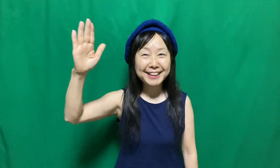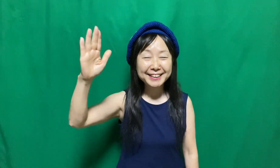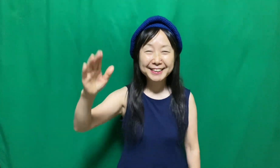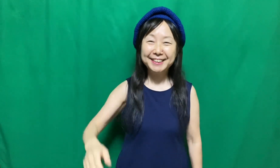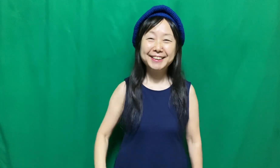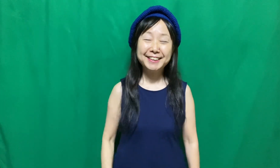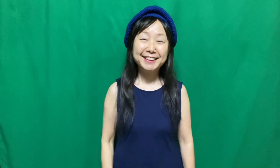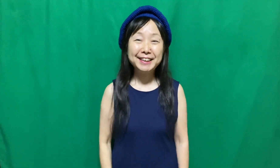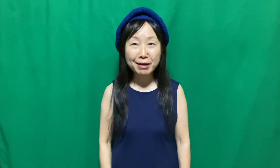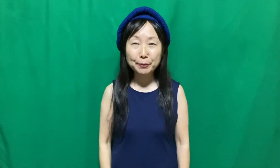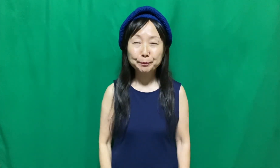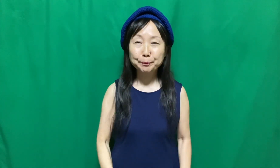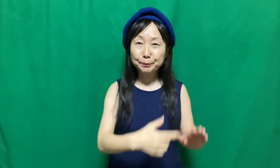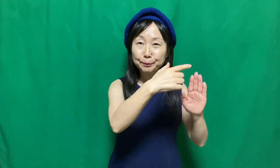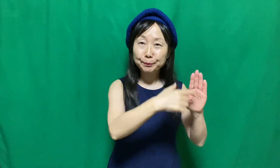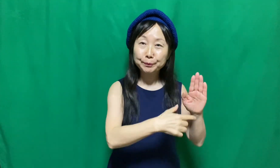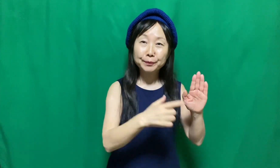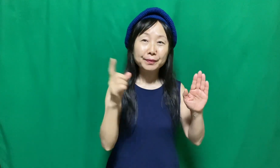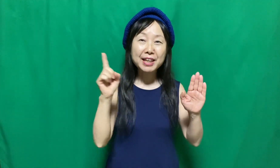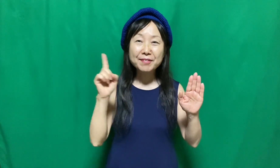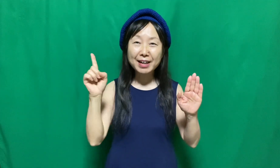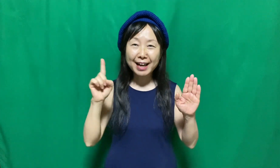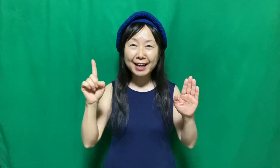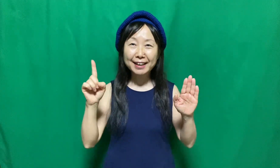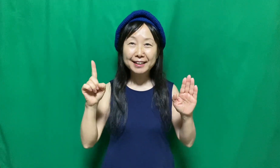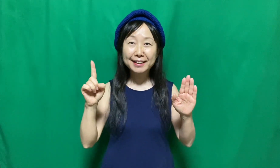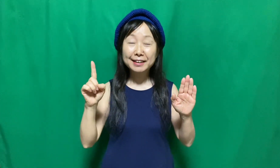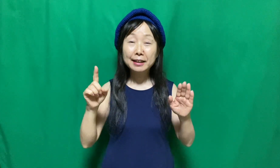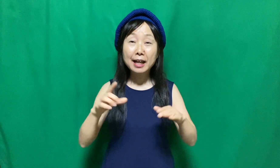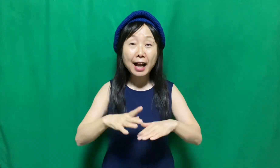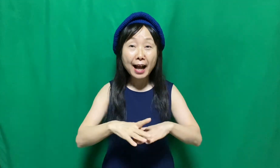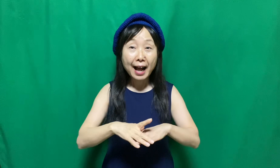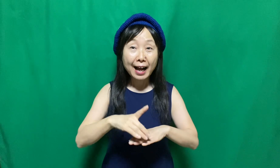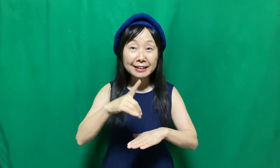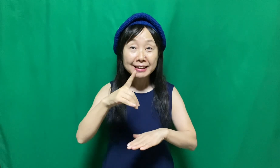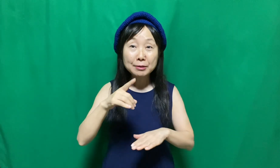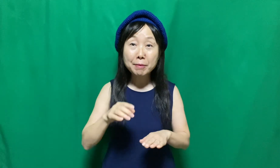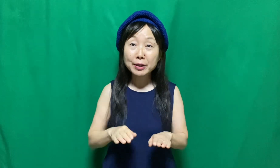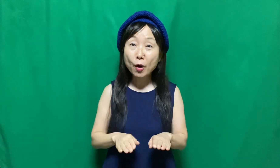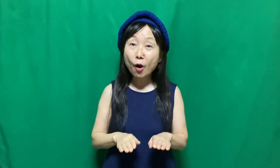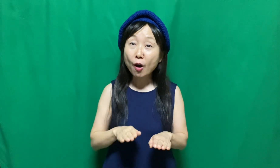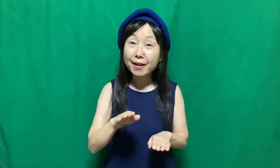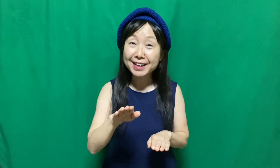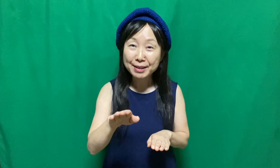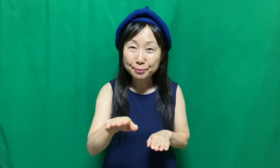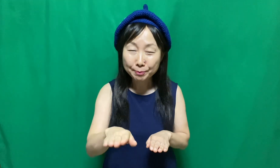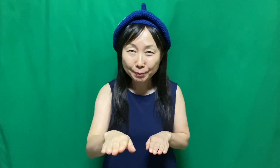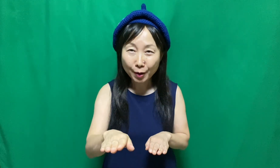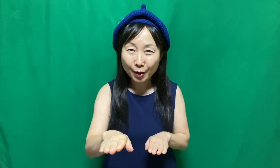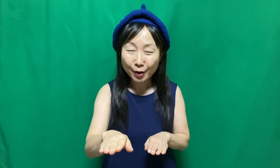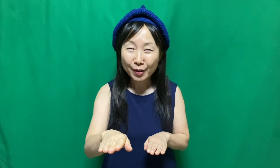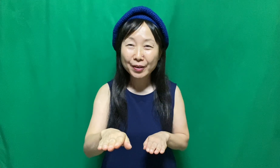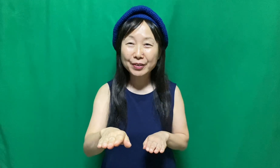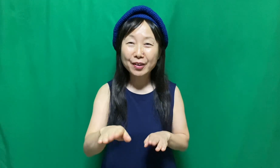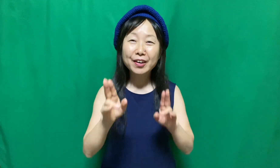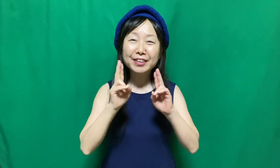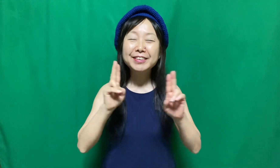はい、ではテーマが初めの一歩の歌